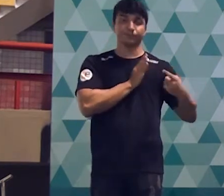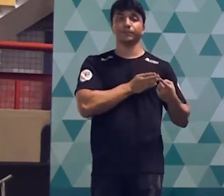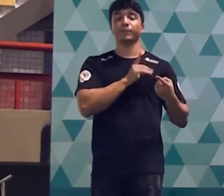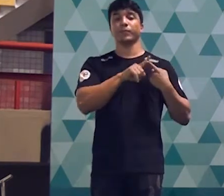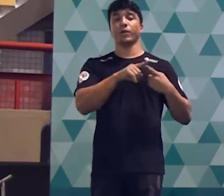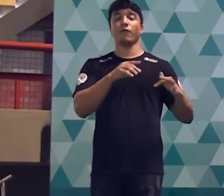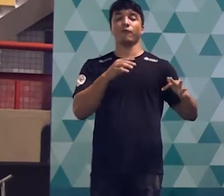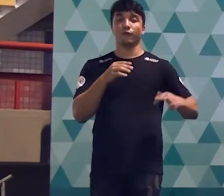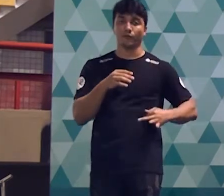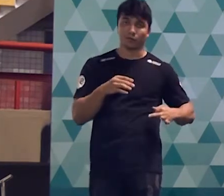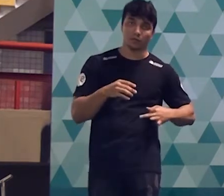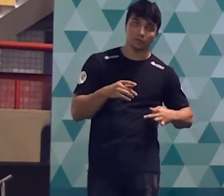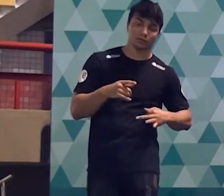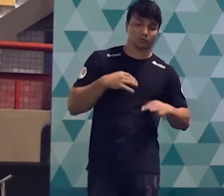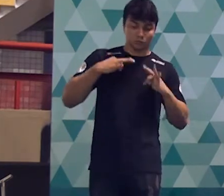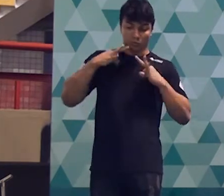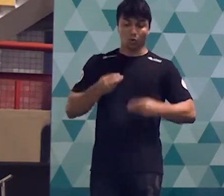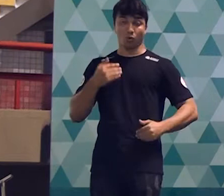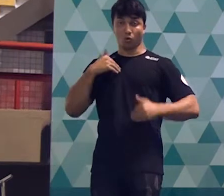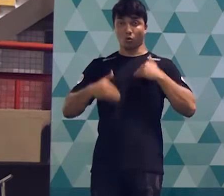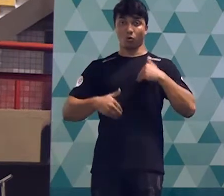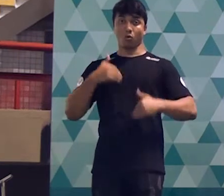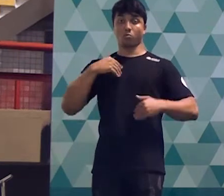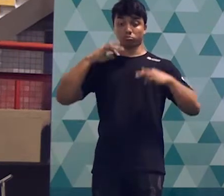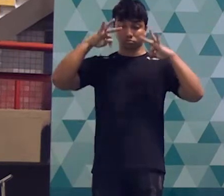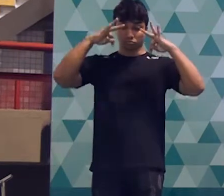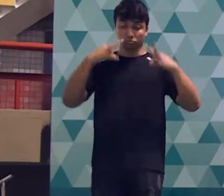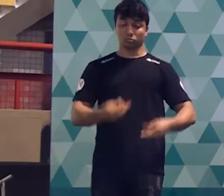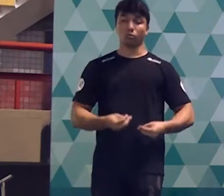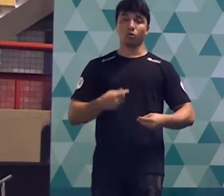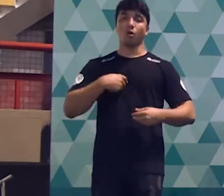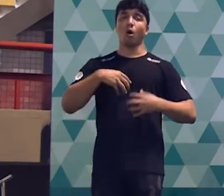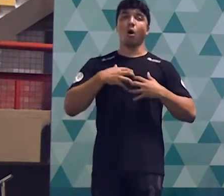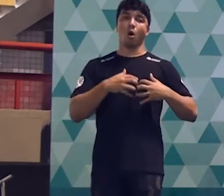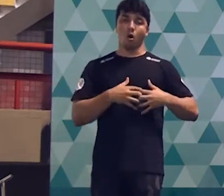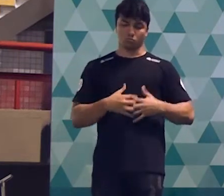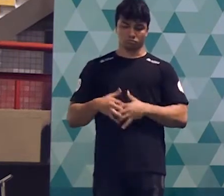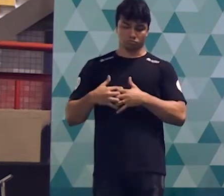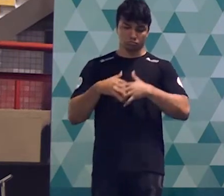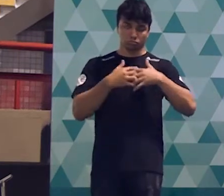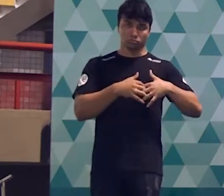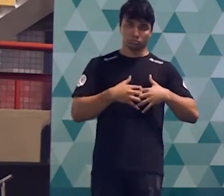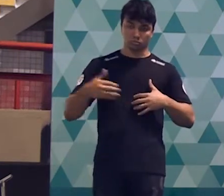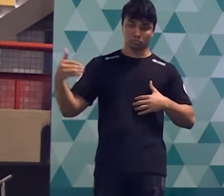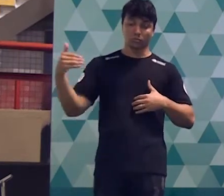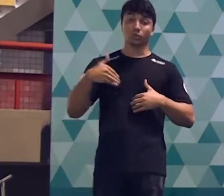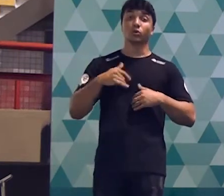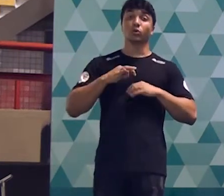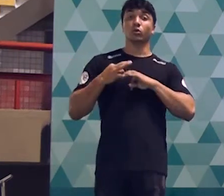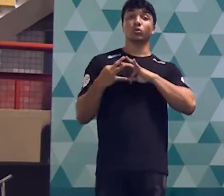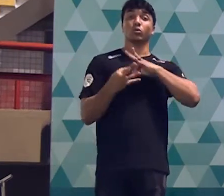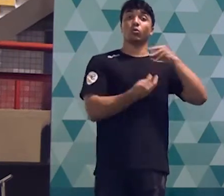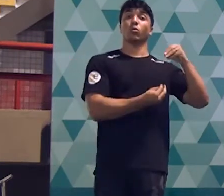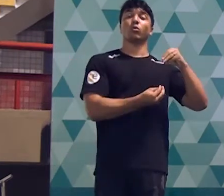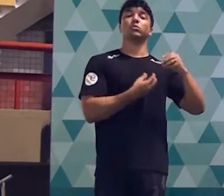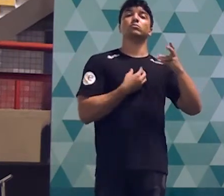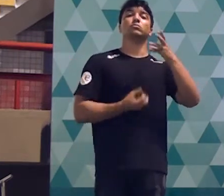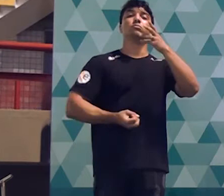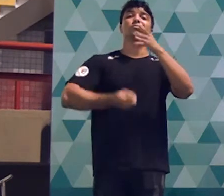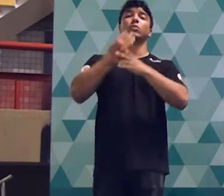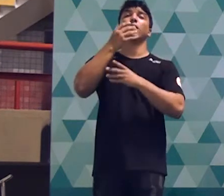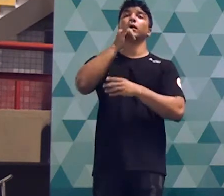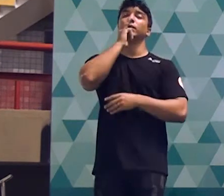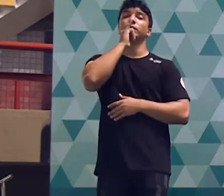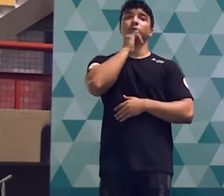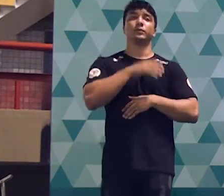nosso fígado, todo o nosso corpo, todos os nossos órgãos, eles foram criados. Por